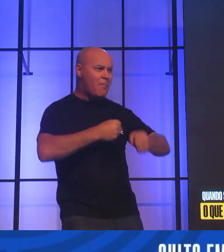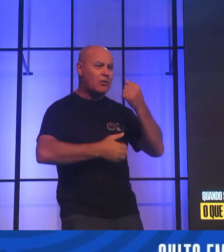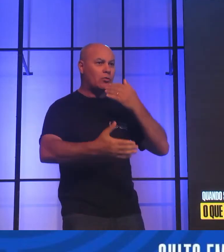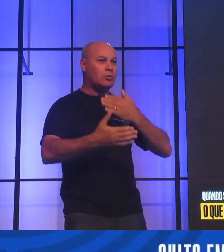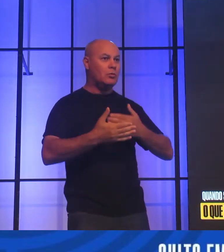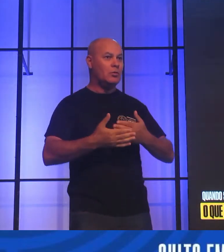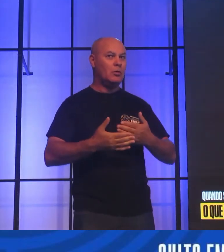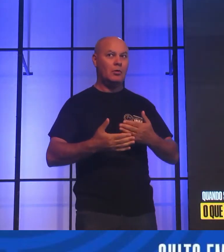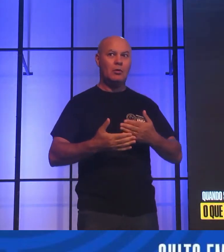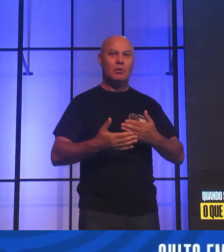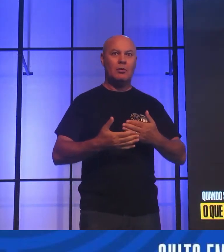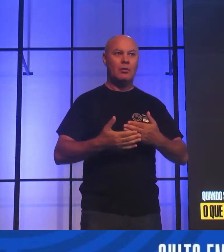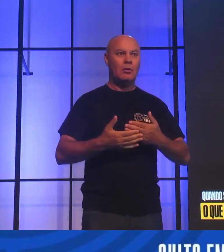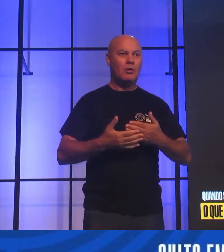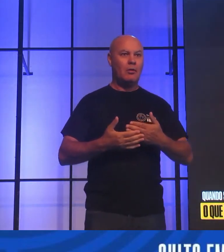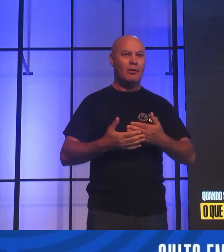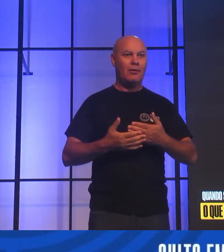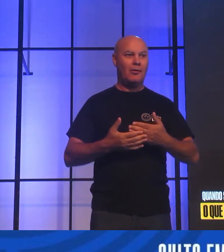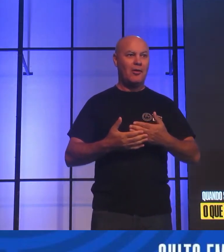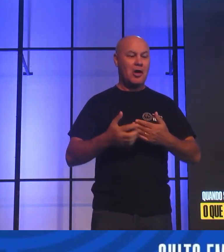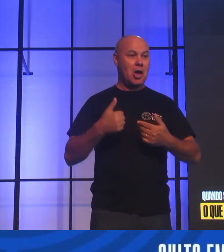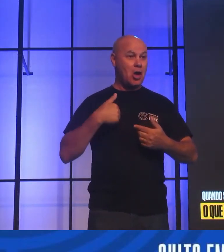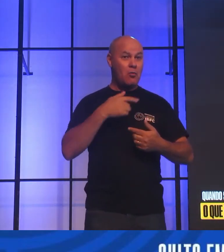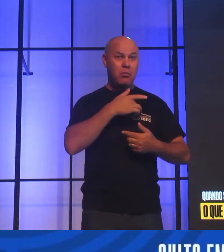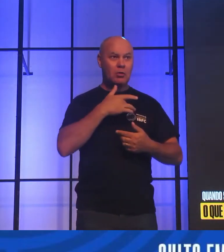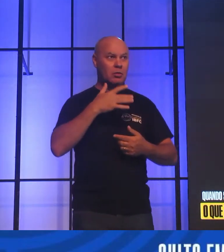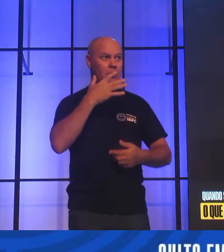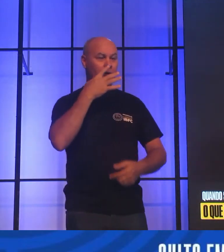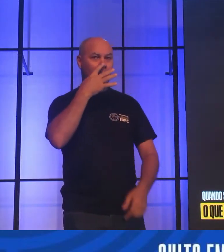A verdade é que eu sou realmente